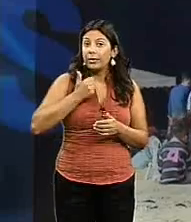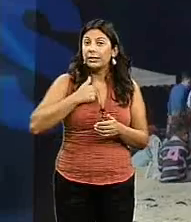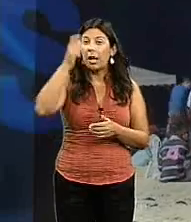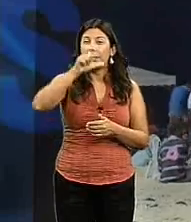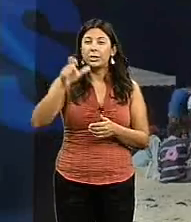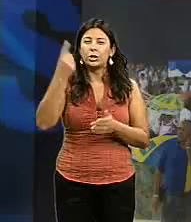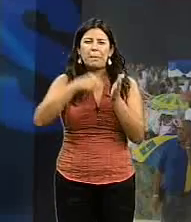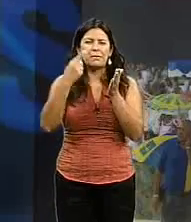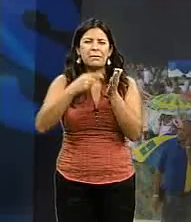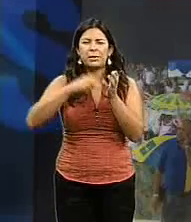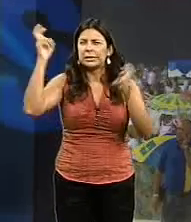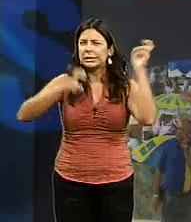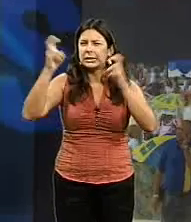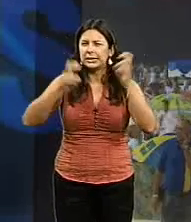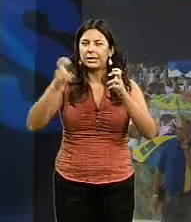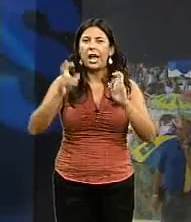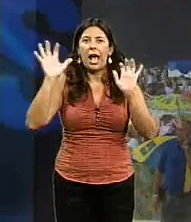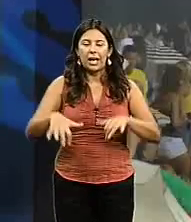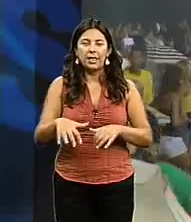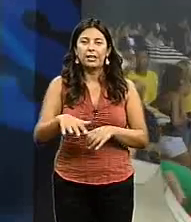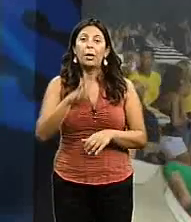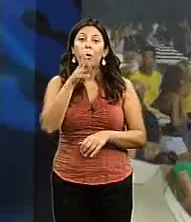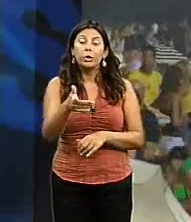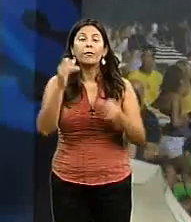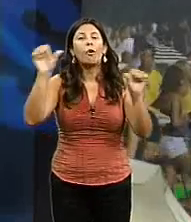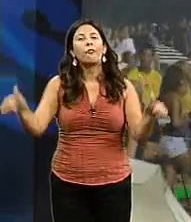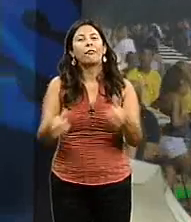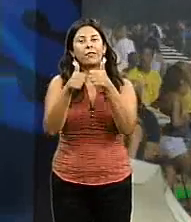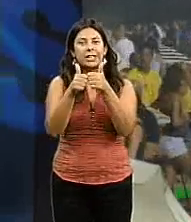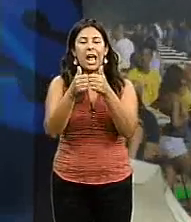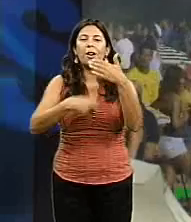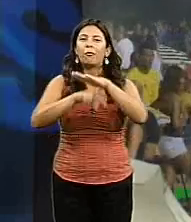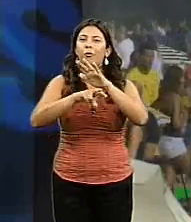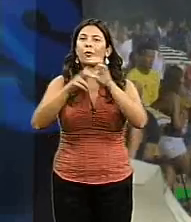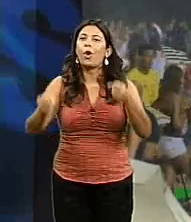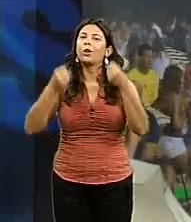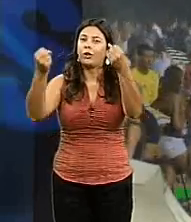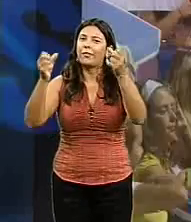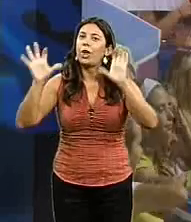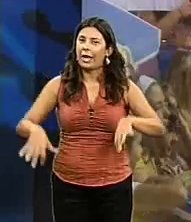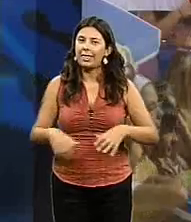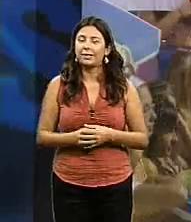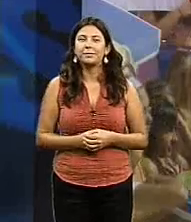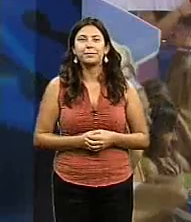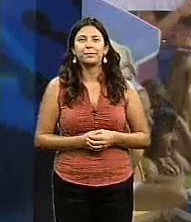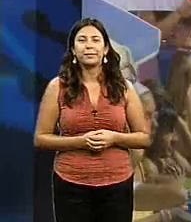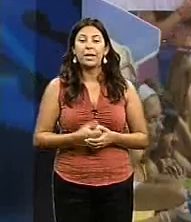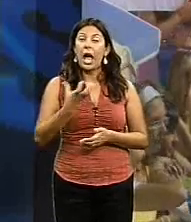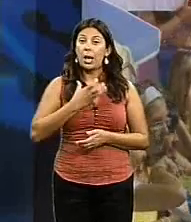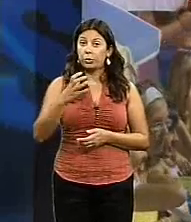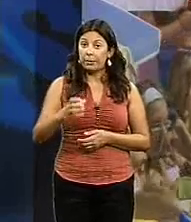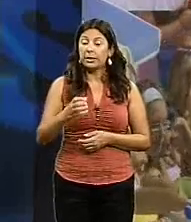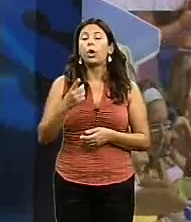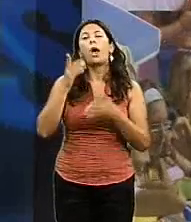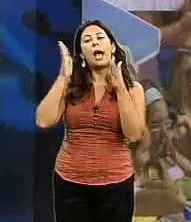de miles de ciudadanos que peregrinan a Cádiz el día de la final del Trofeo Carranza. El ayuntamiento atiende así las